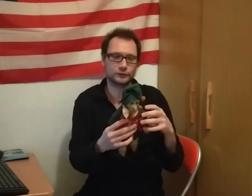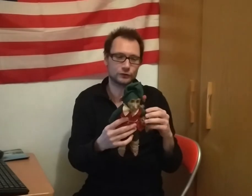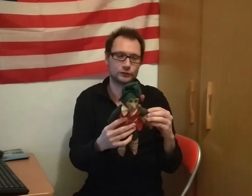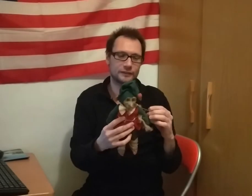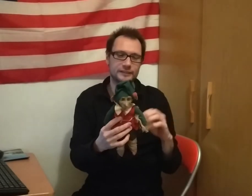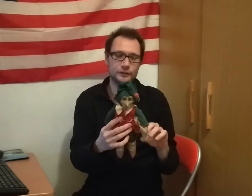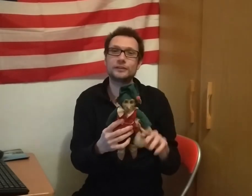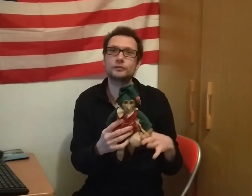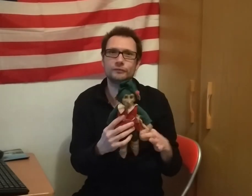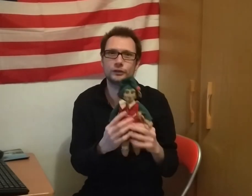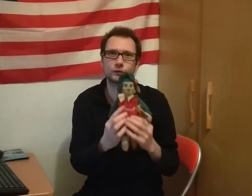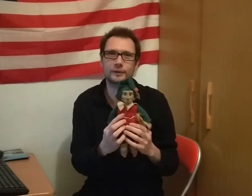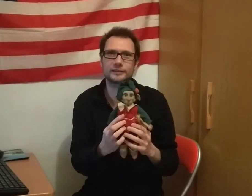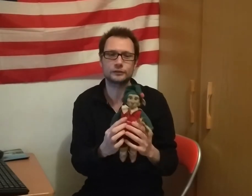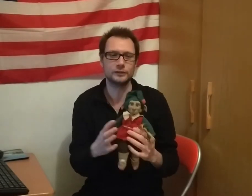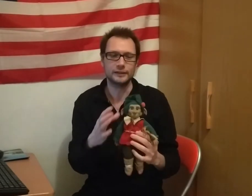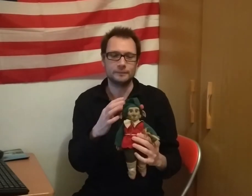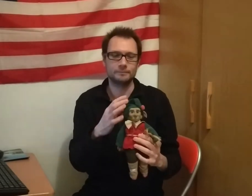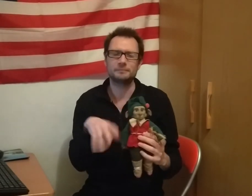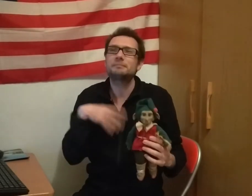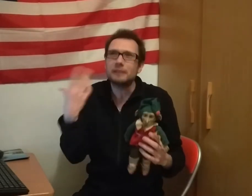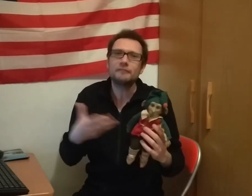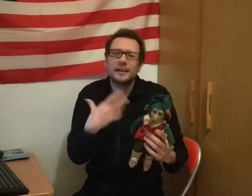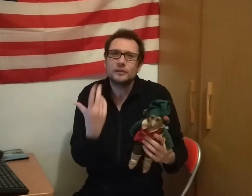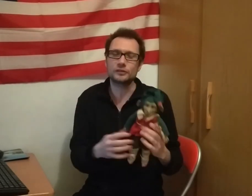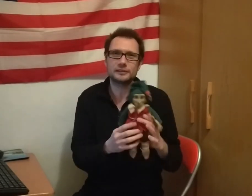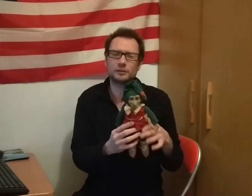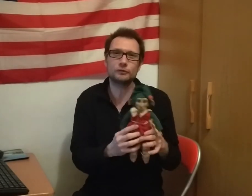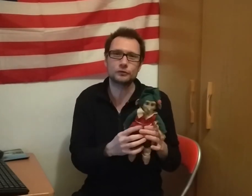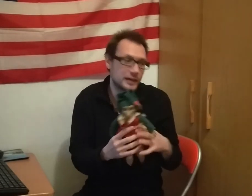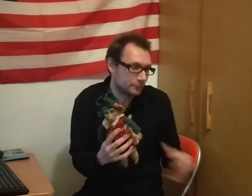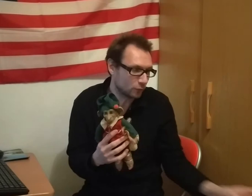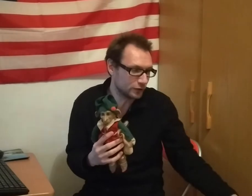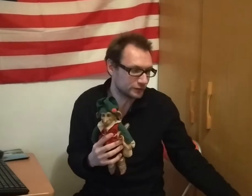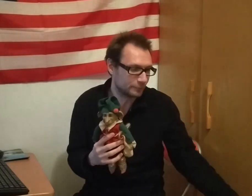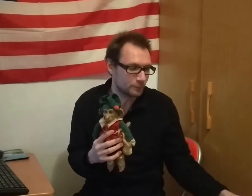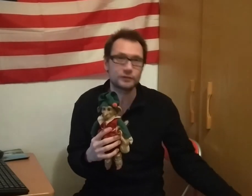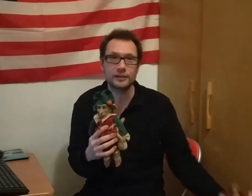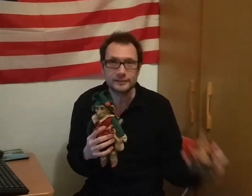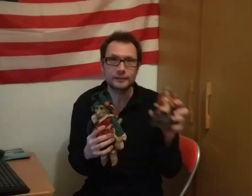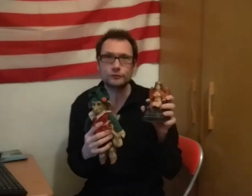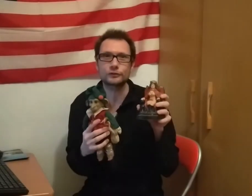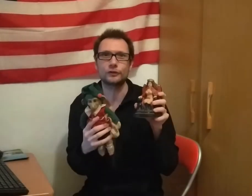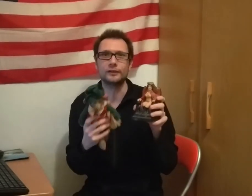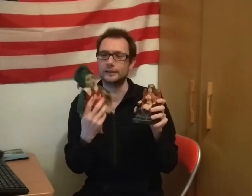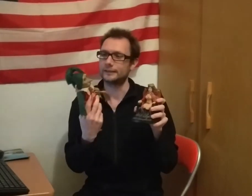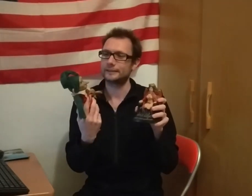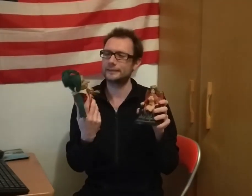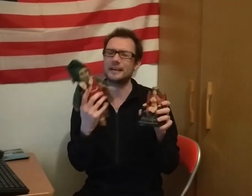entonces todavía no hice un vídeo sobre esto. Tal vez no sé si puede funcionar, pero bueno, de la pompagira sí que funcionó. Y a ver